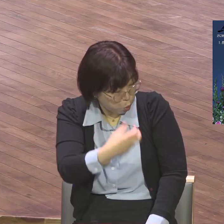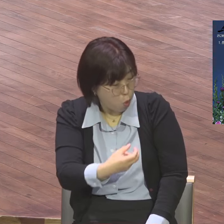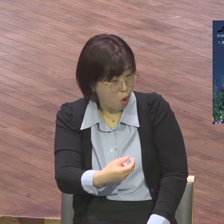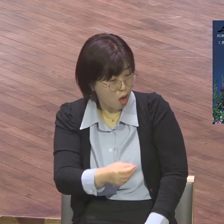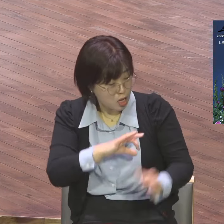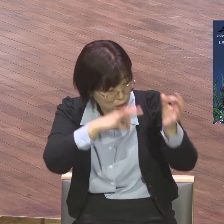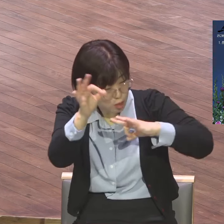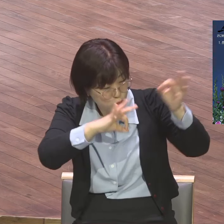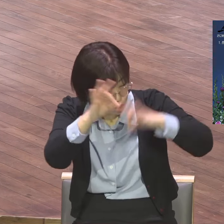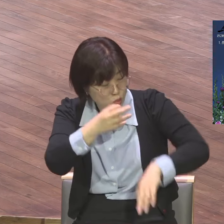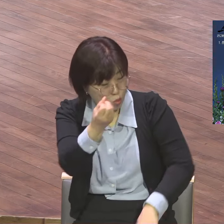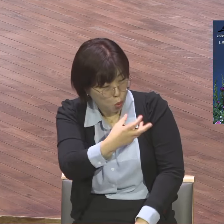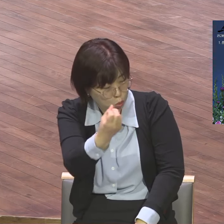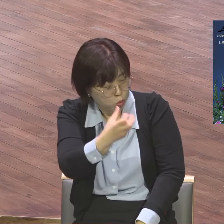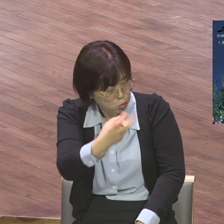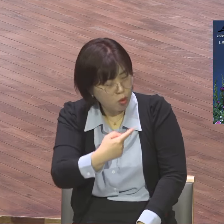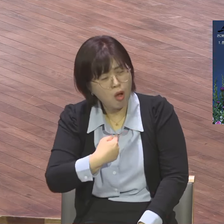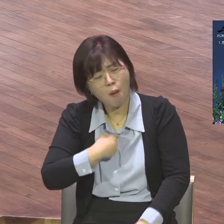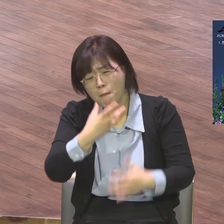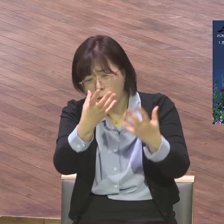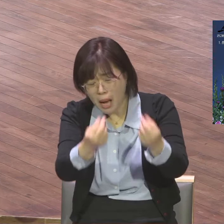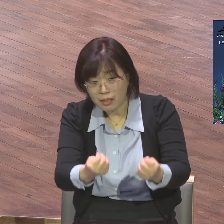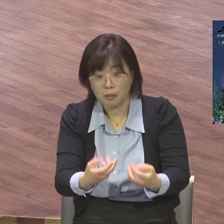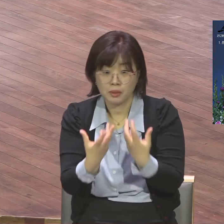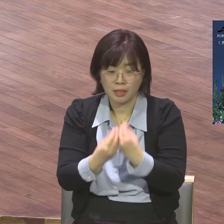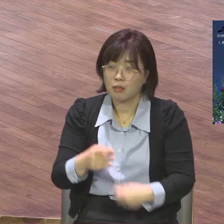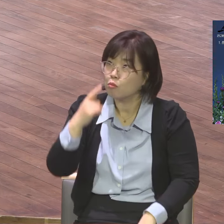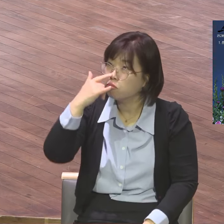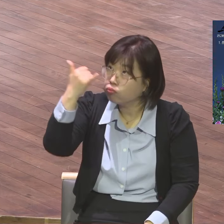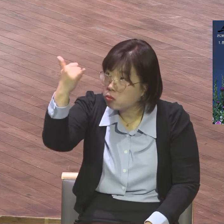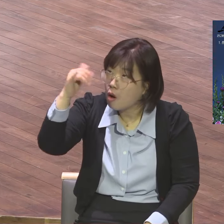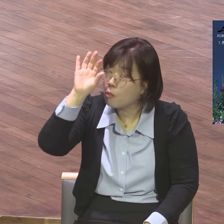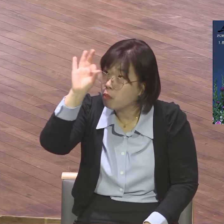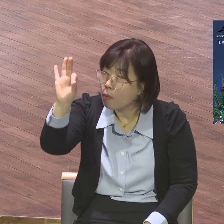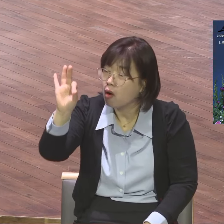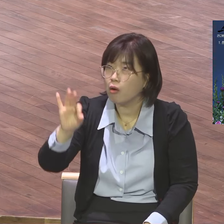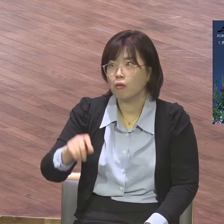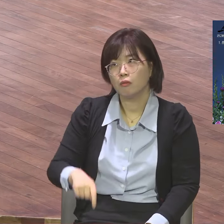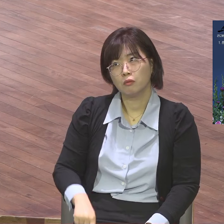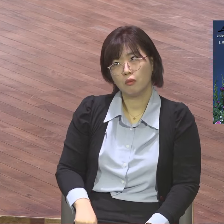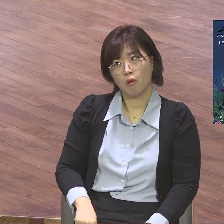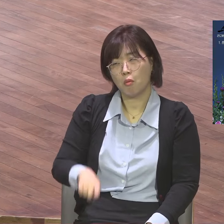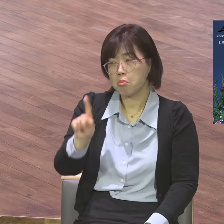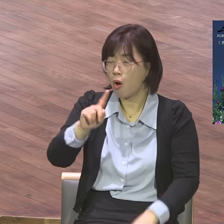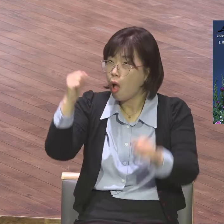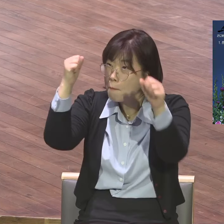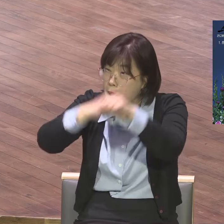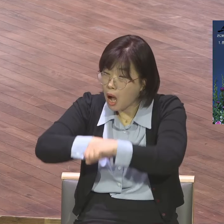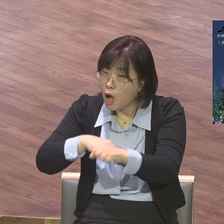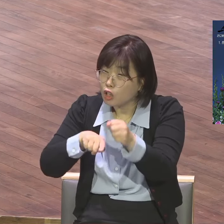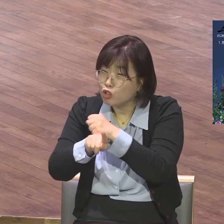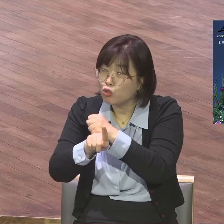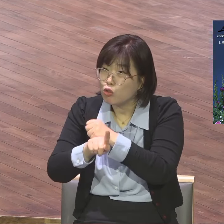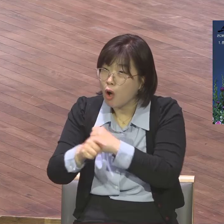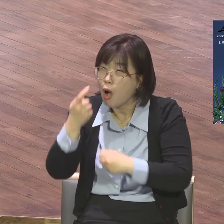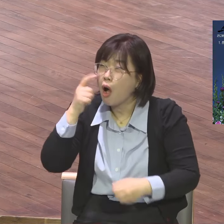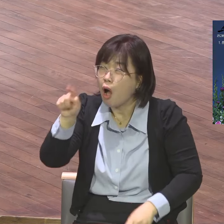부모가 이래이래 망했는데, 부모가 이래이래 삶에 우리를 힘들게 했는데 욕을 하면서